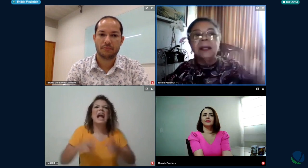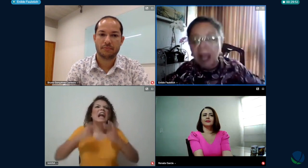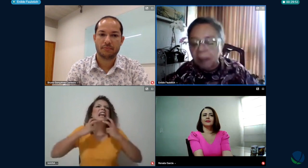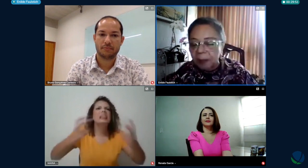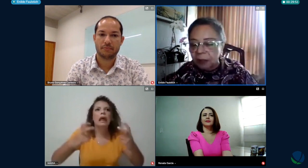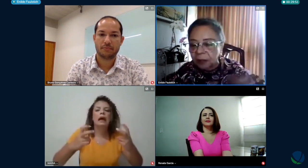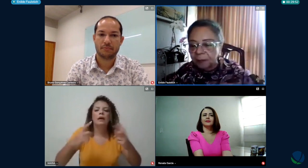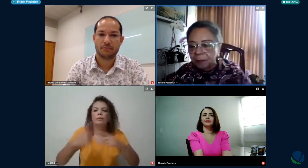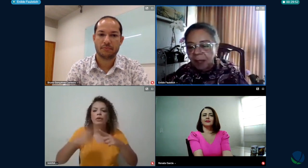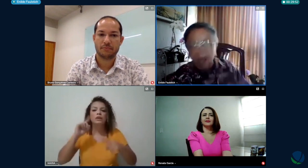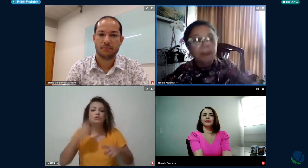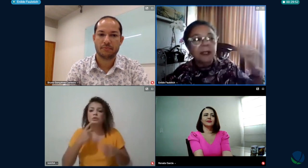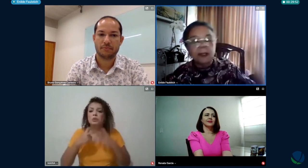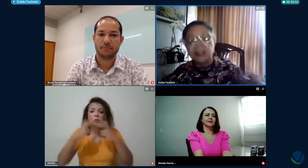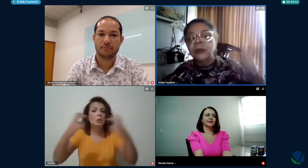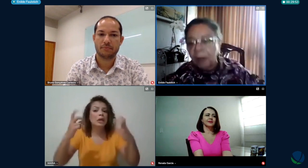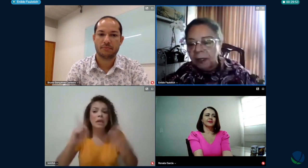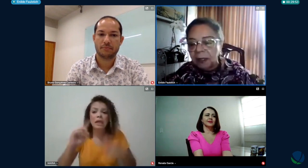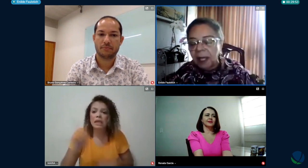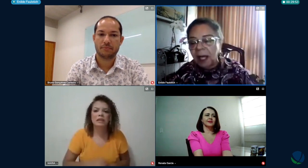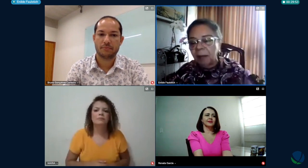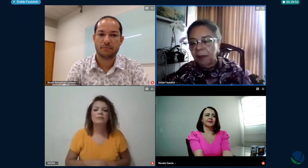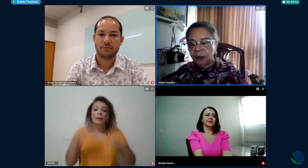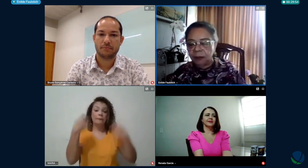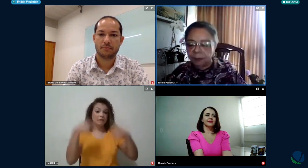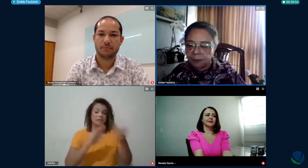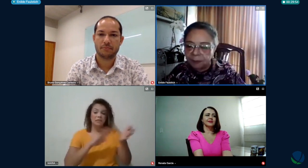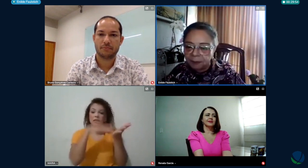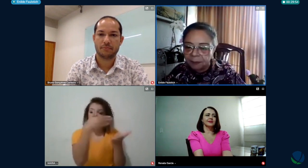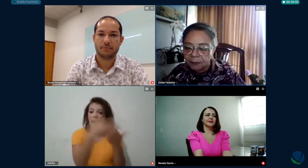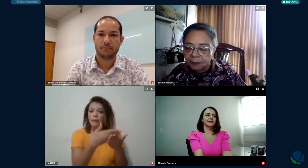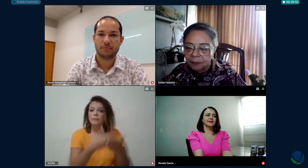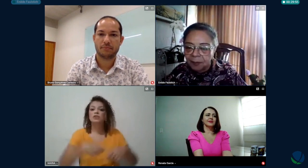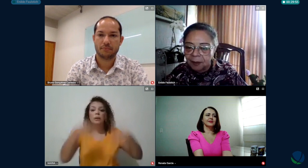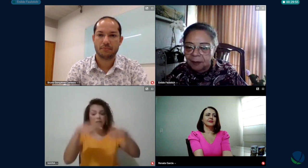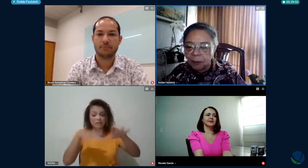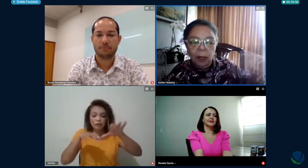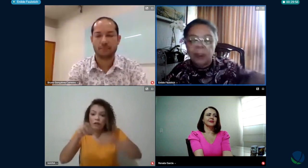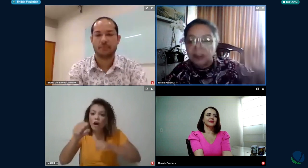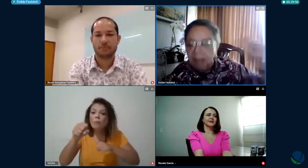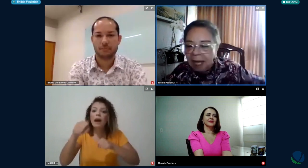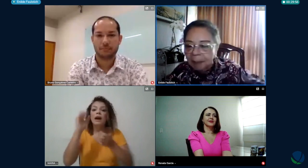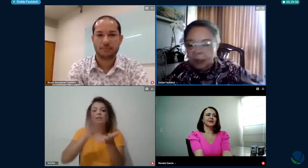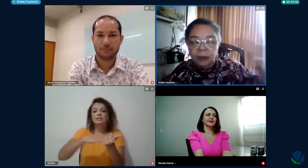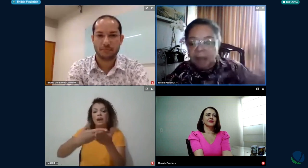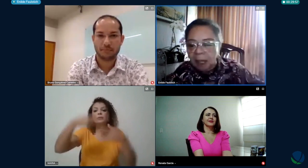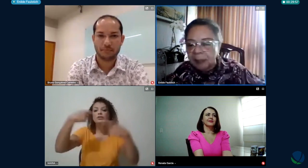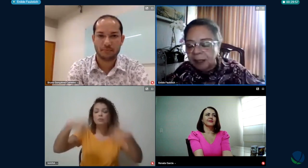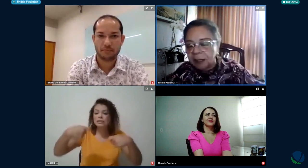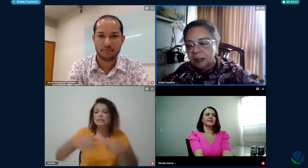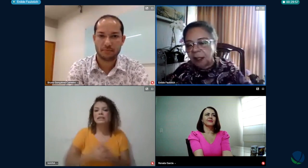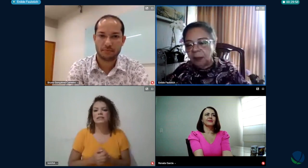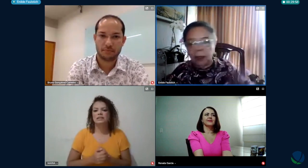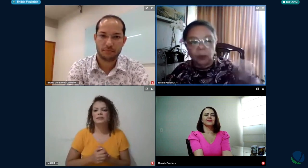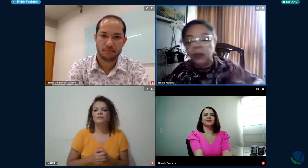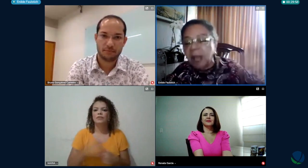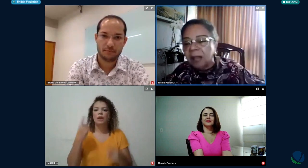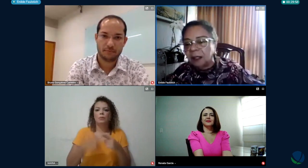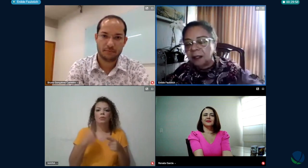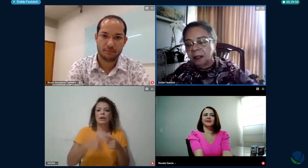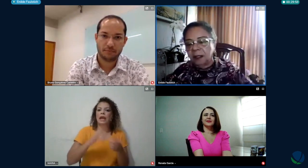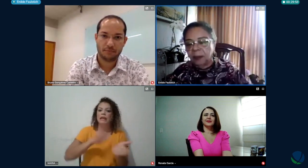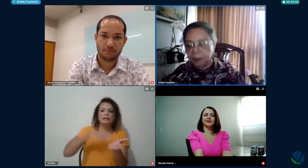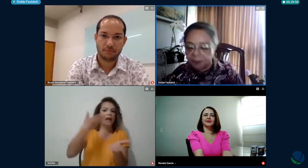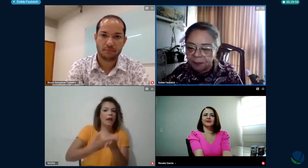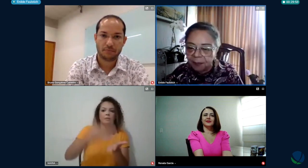preciso ter intérprete. É preciso formar intérprete. Porque o intérprete não sabe aquele sinal, ele não